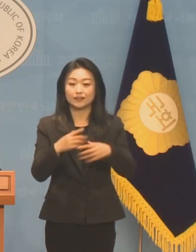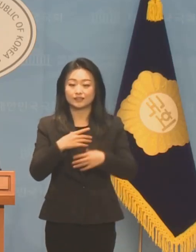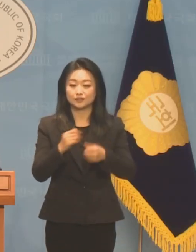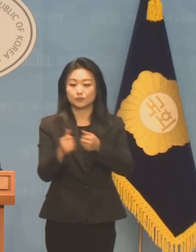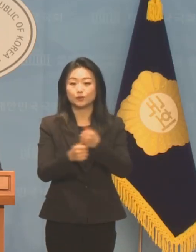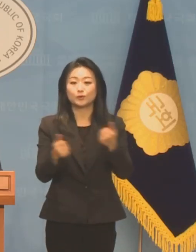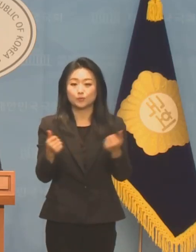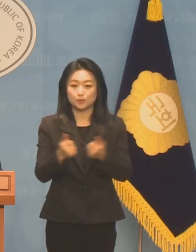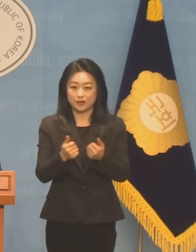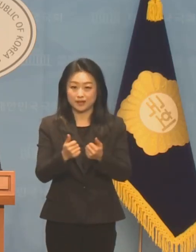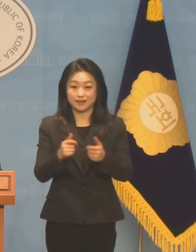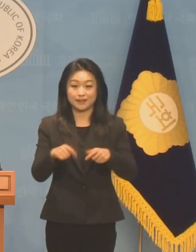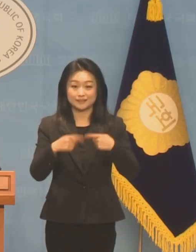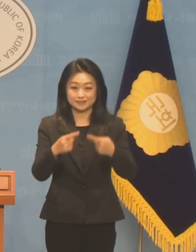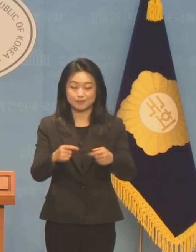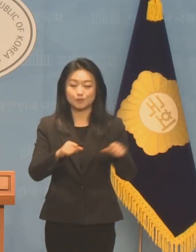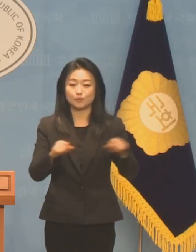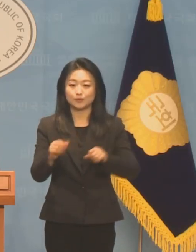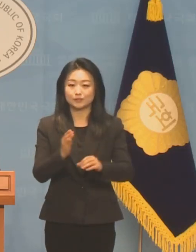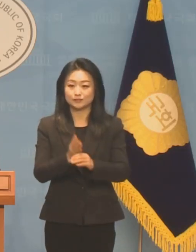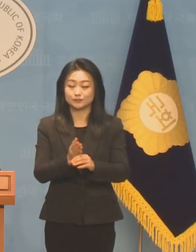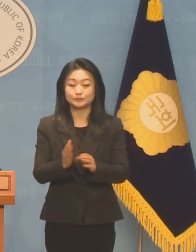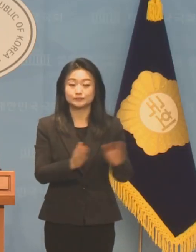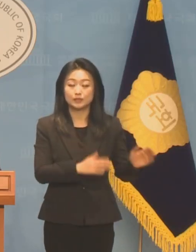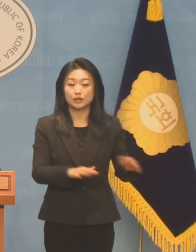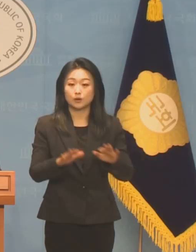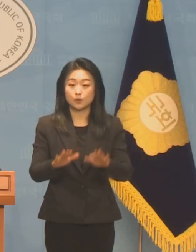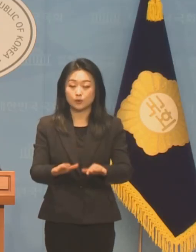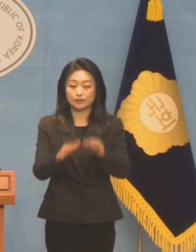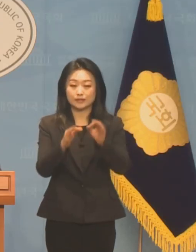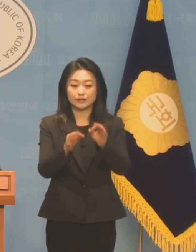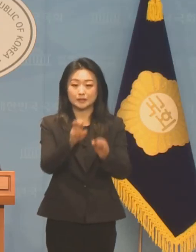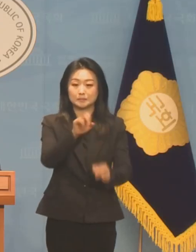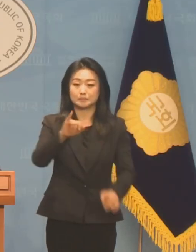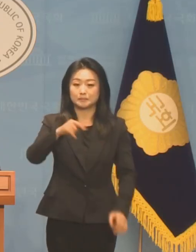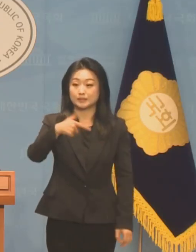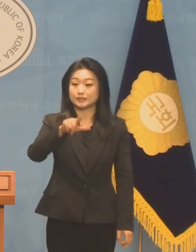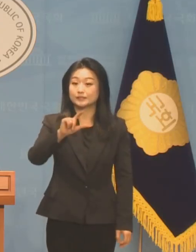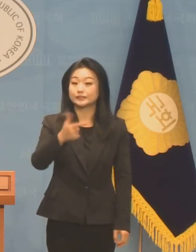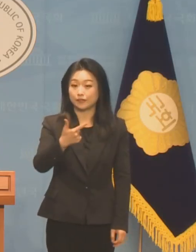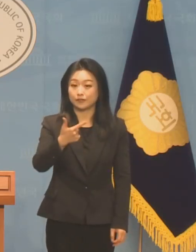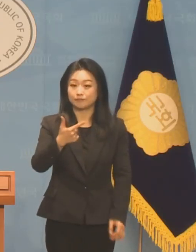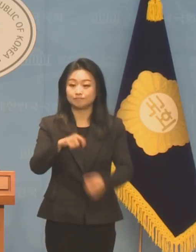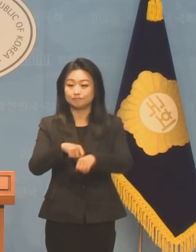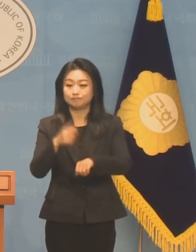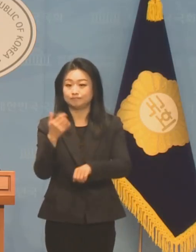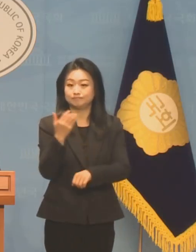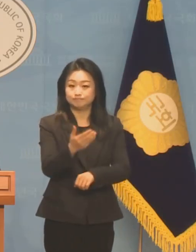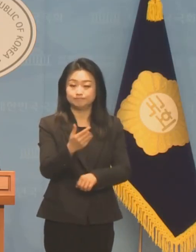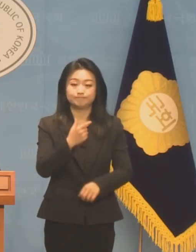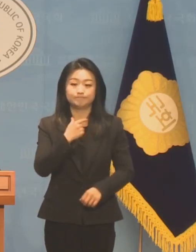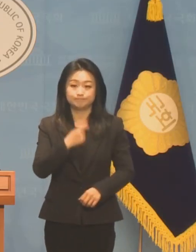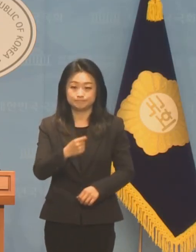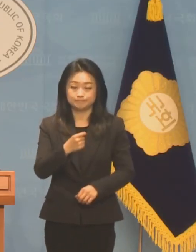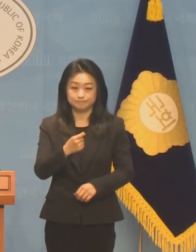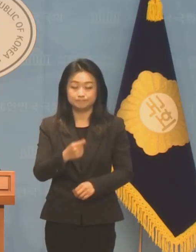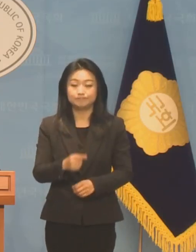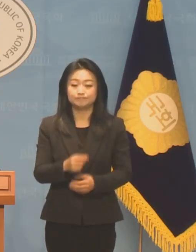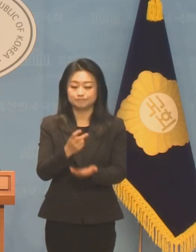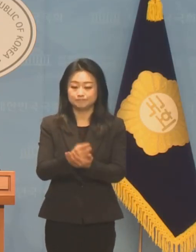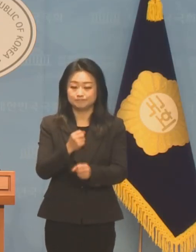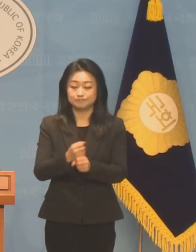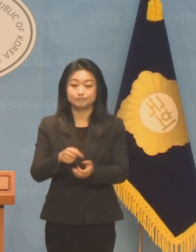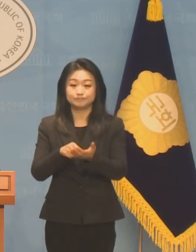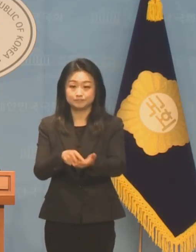활동하고 있습니다. 오늘 저는 김민전 징계안을 대표 발의합니다. 지난 10일